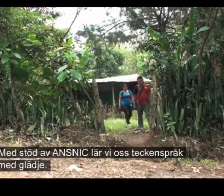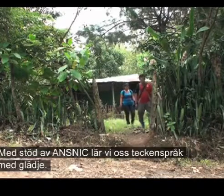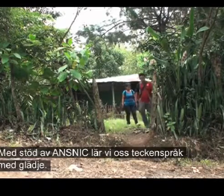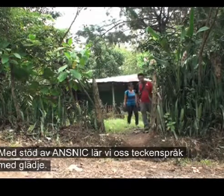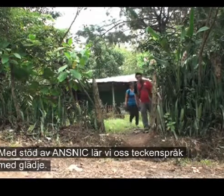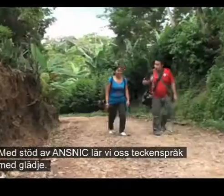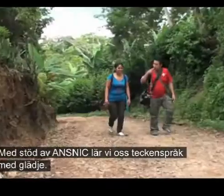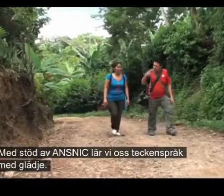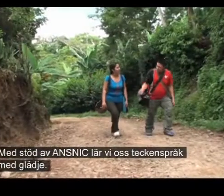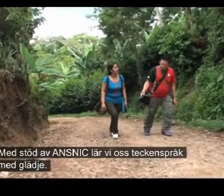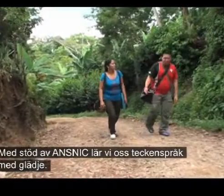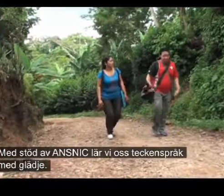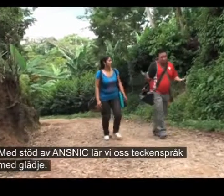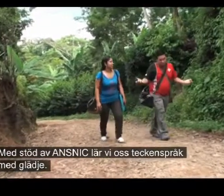Contamos con el apoyo de ASNIC.